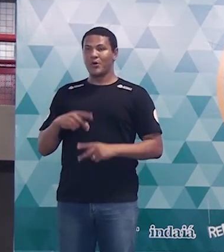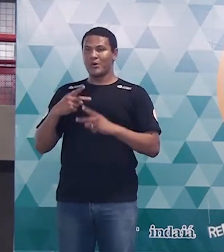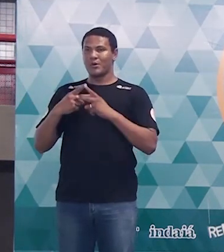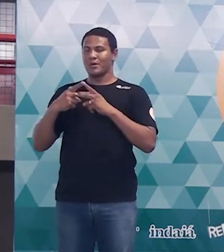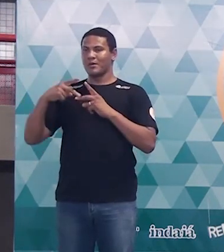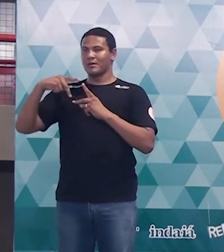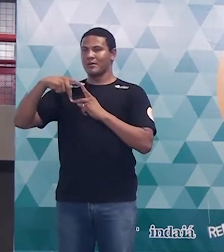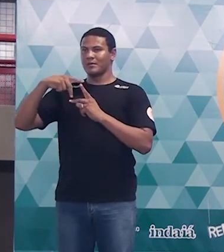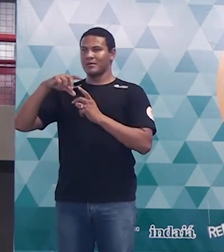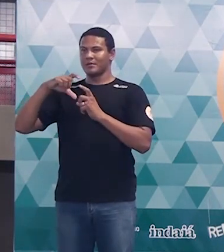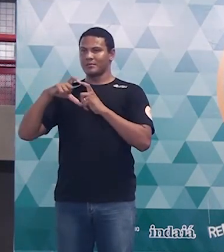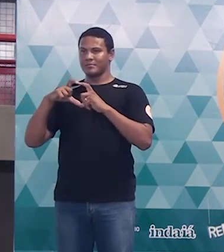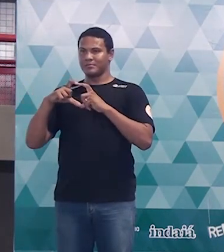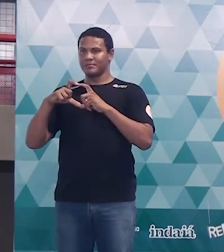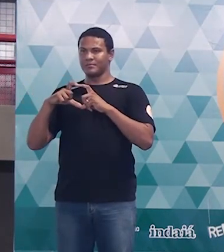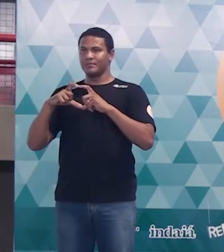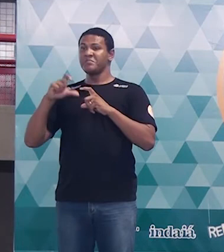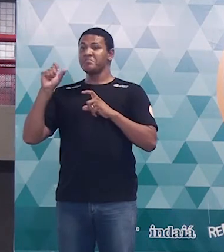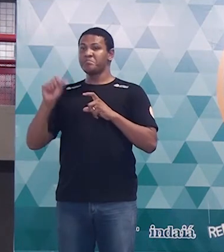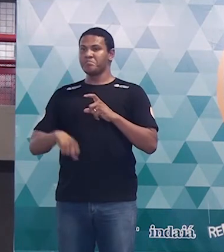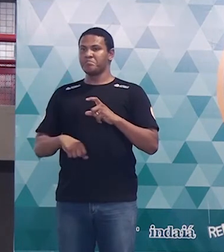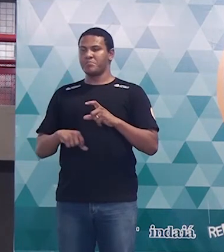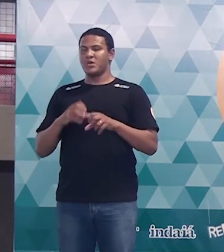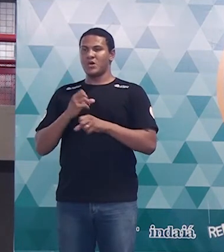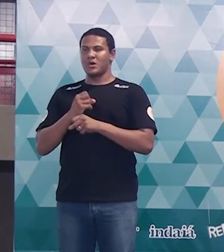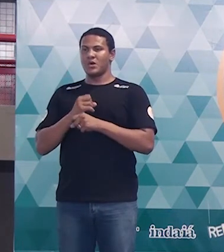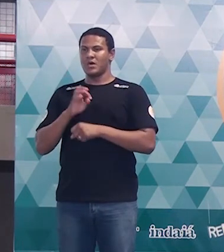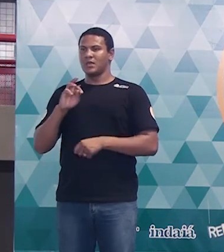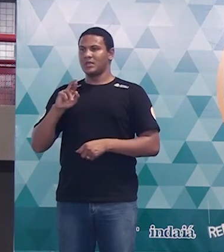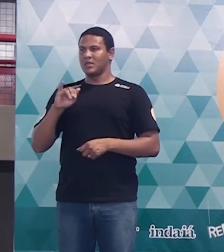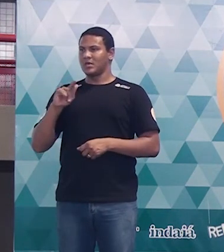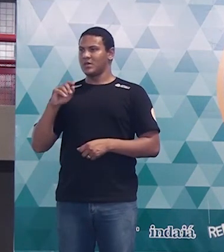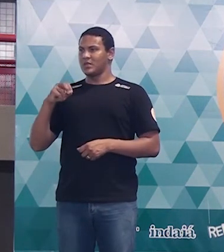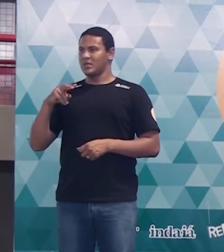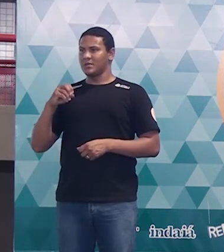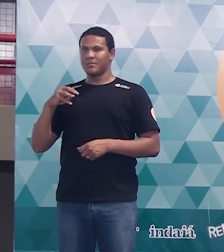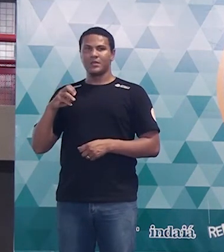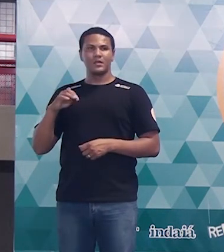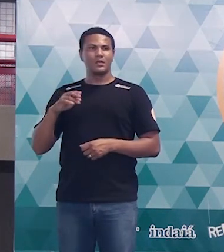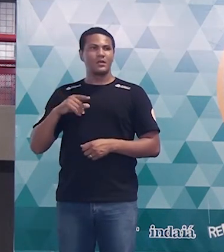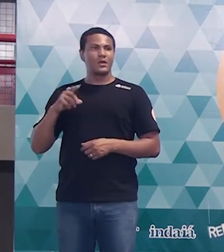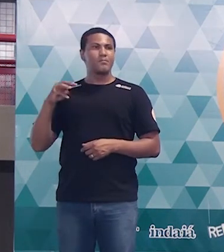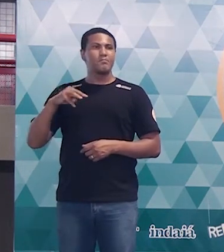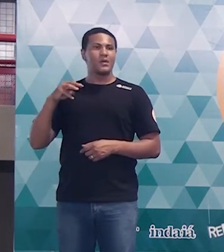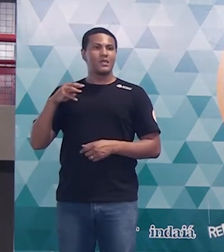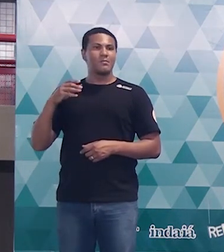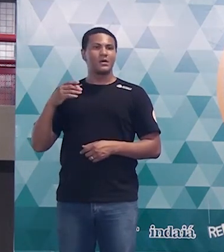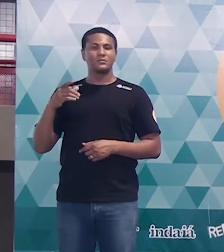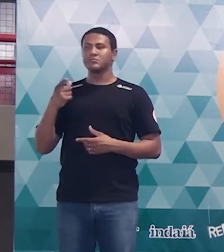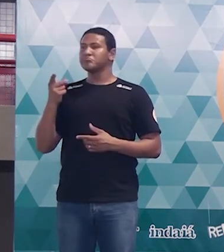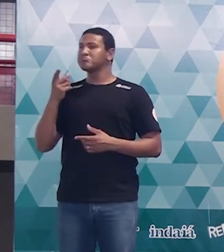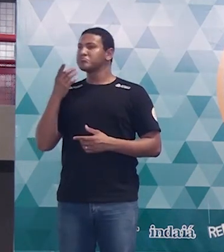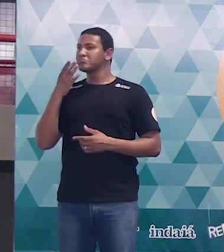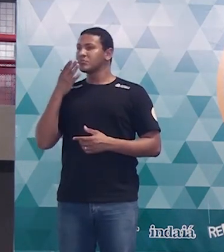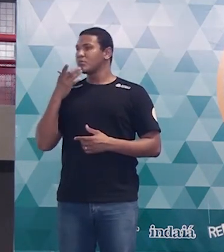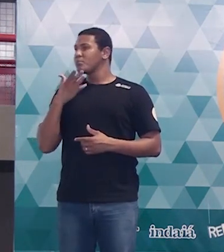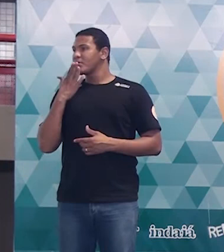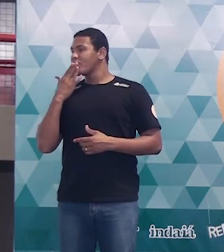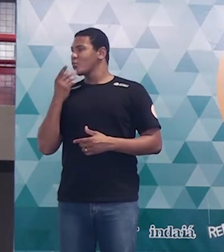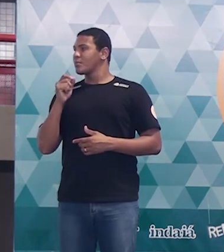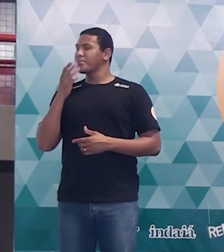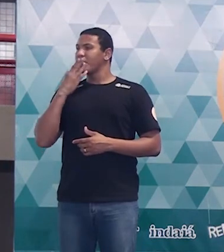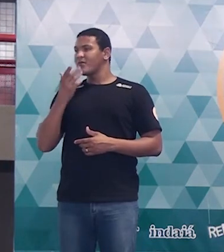ódio ainda, de paixão mesmo, trigonometria, né? Quem gosta de matemática prefere o quê? Quem não gosta, prefere o quê?